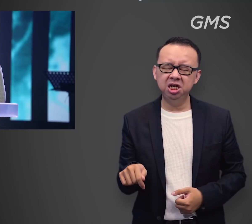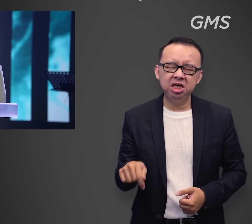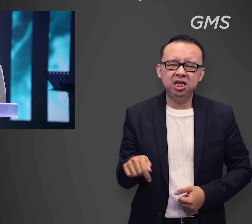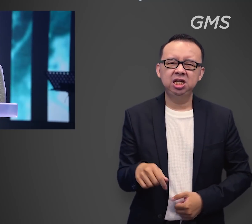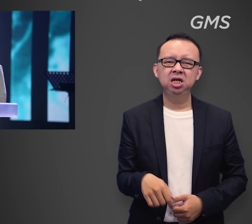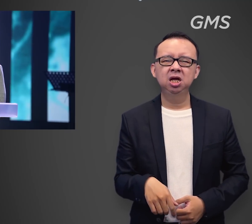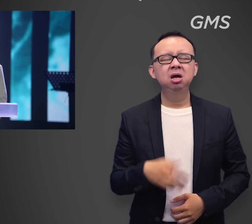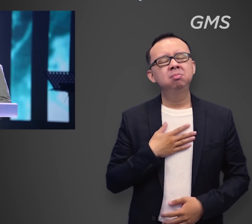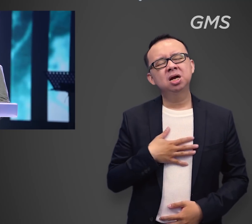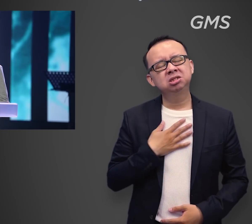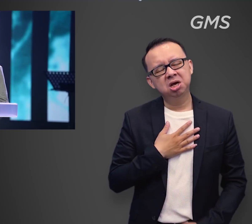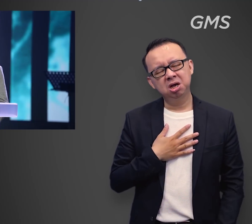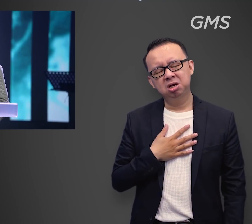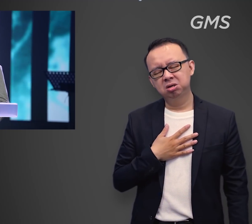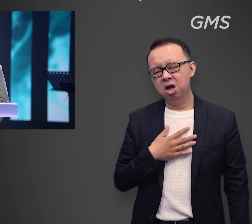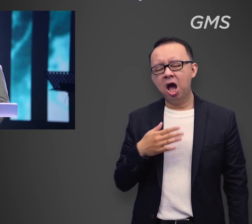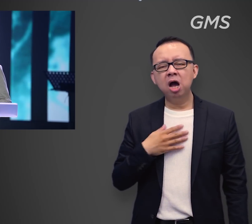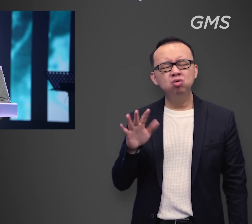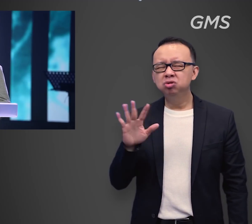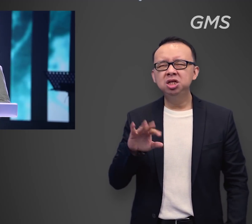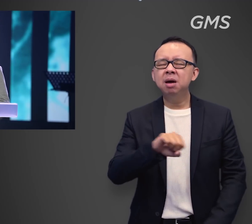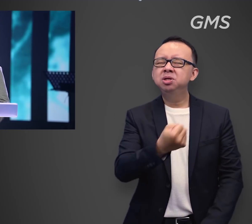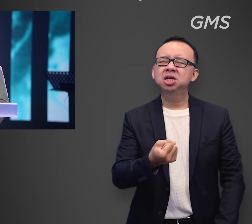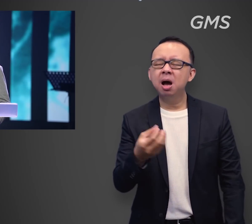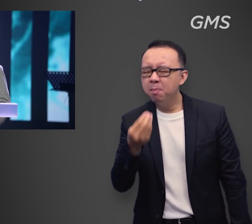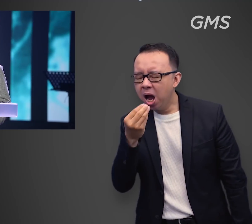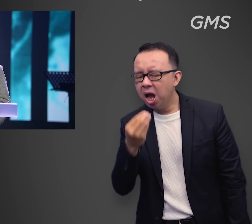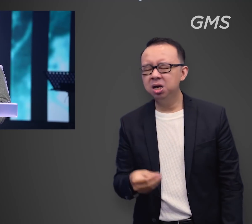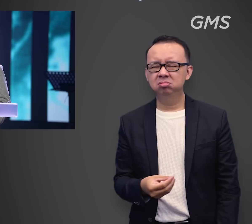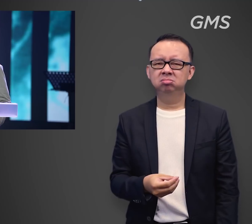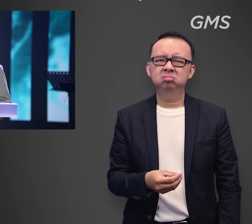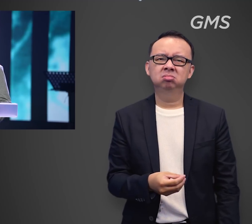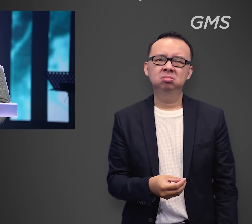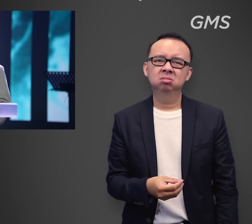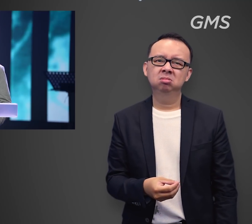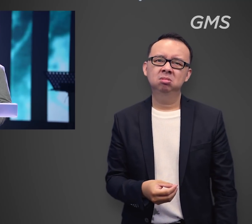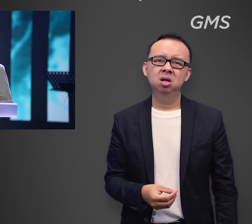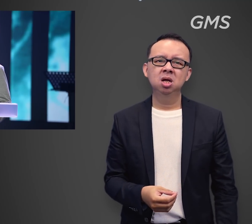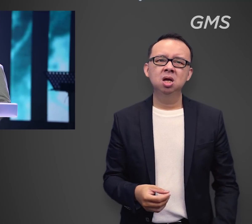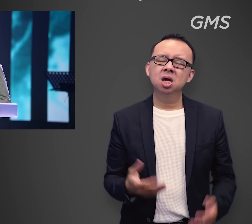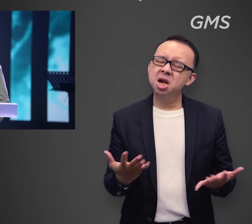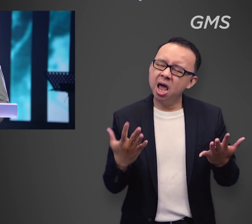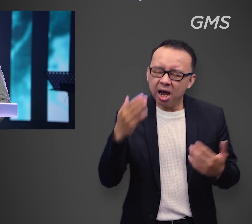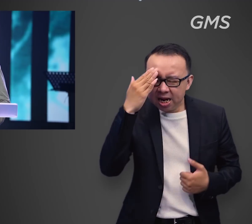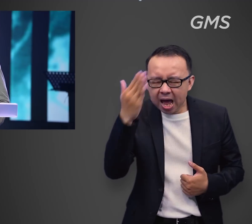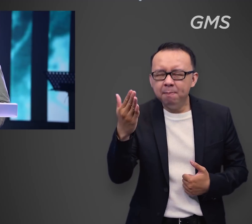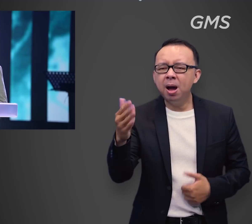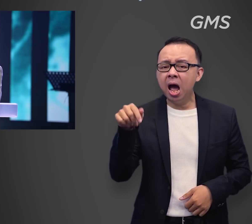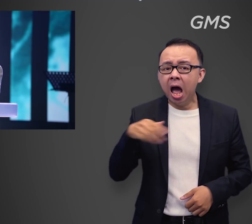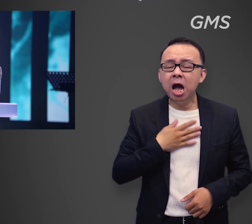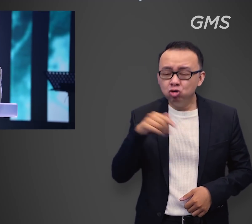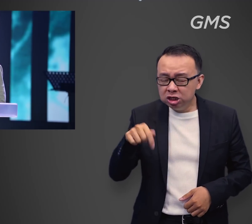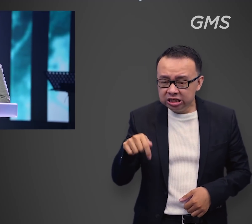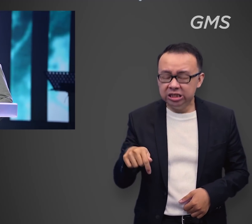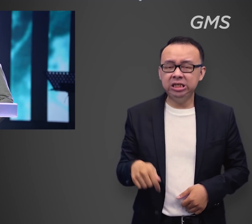babi. Kenapa aku harus di sini? Menyadari keadaannya itu begini. Kenapa aku di sini? Aku ini anak bapak. Di